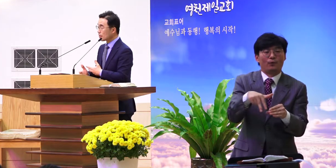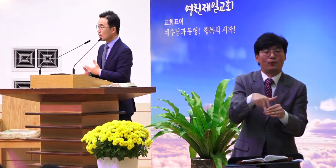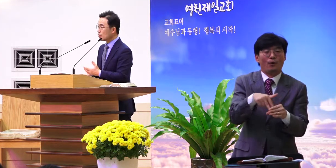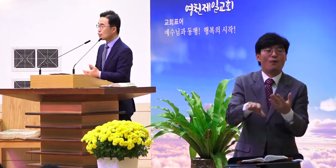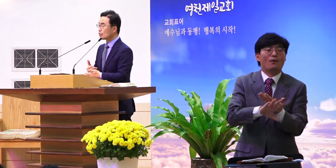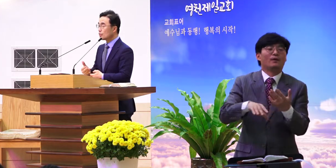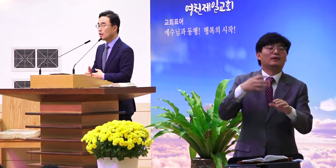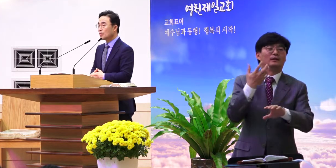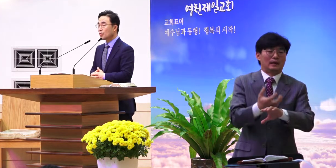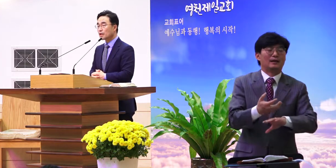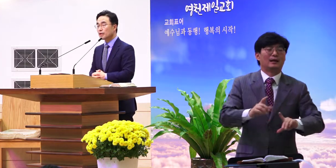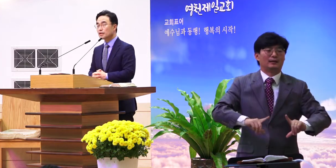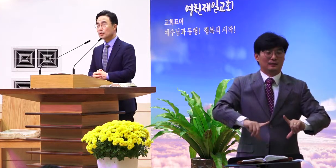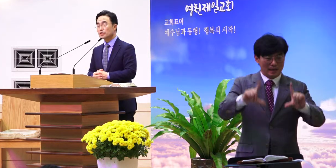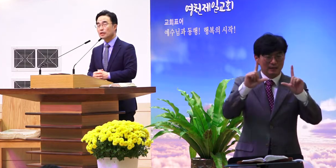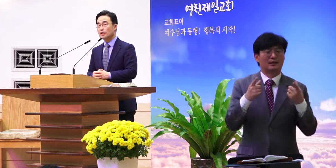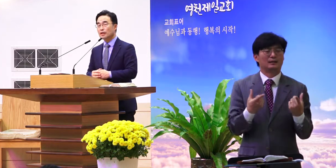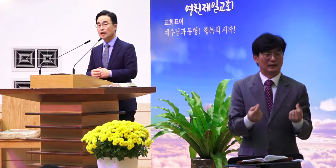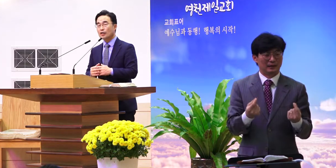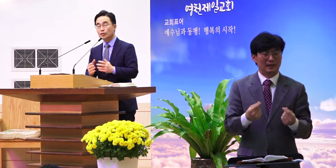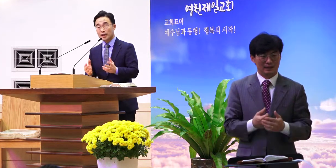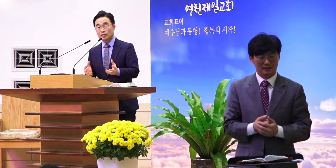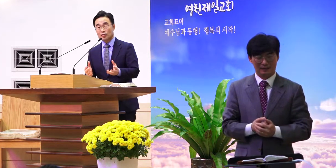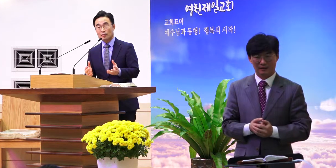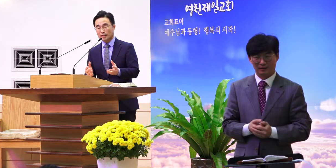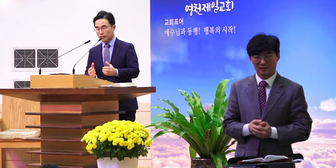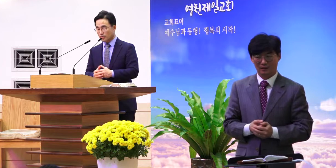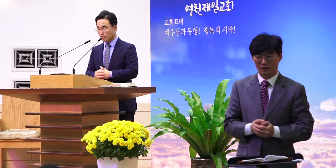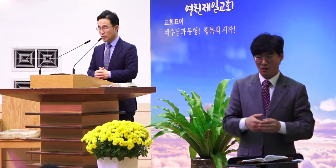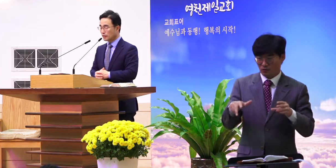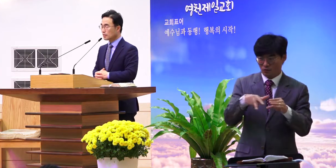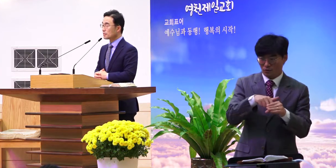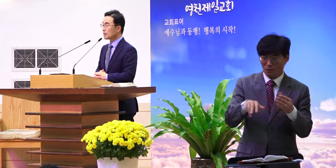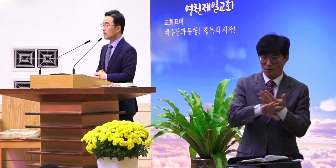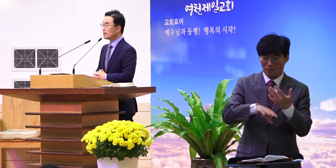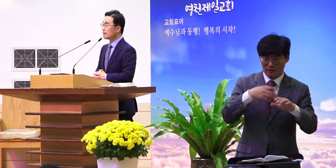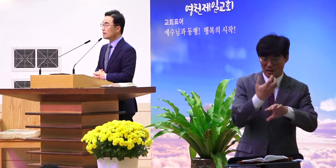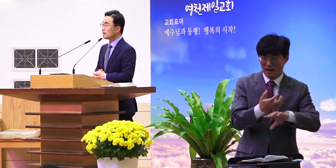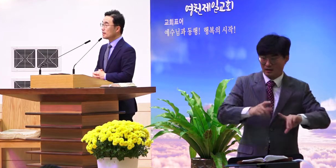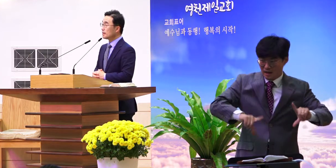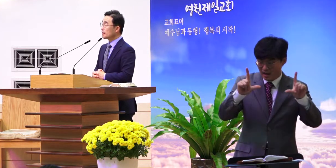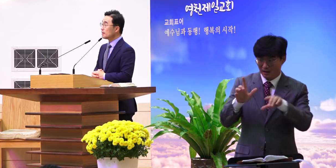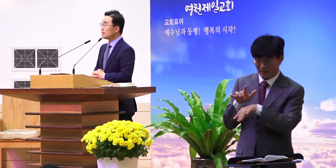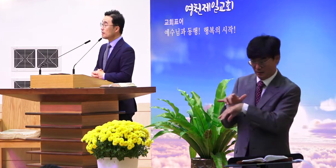대해서 이렇게 포장을 씌워서 할로윈데이로 만들어 버리는 것입니다.